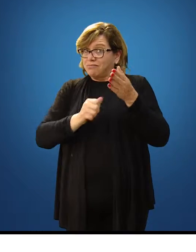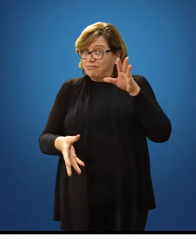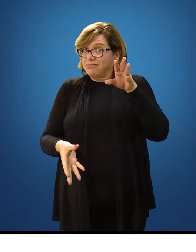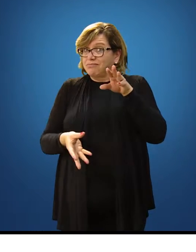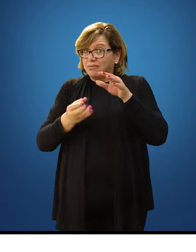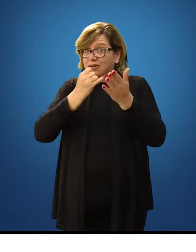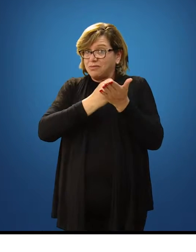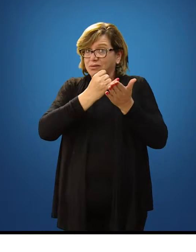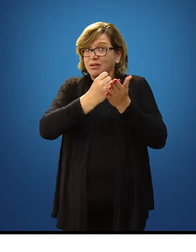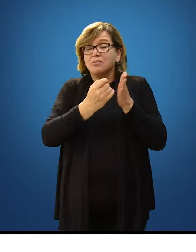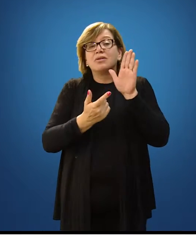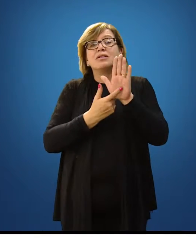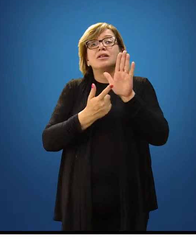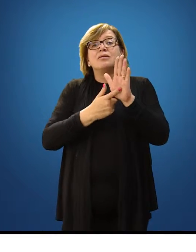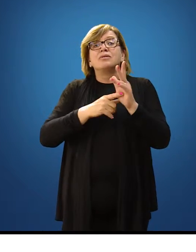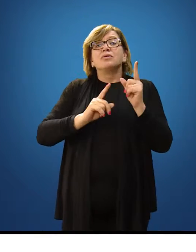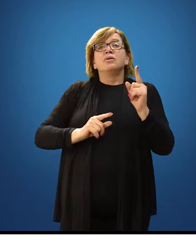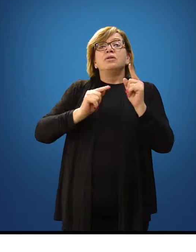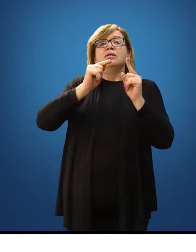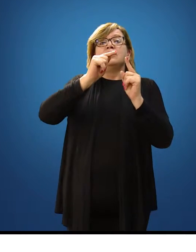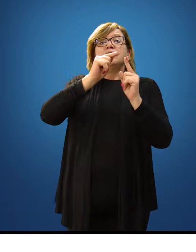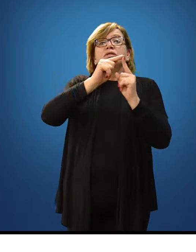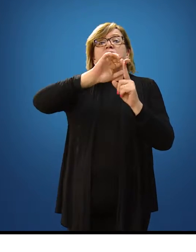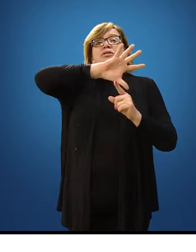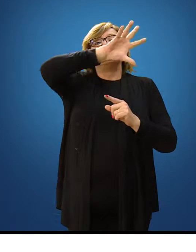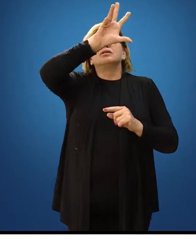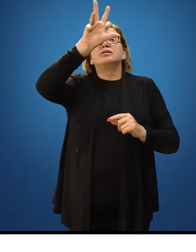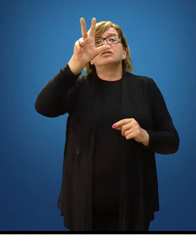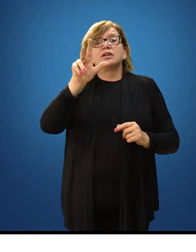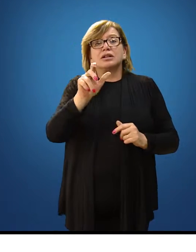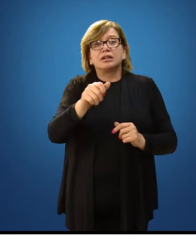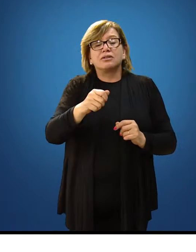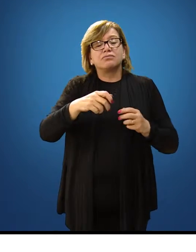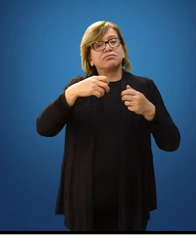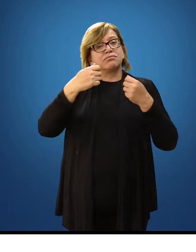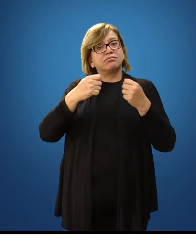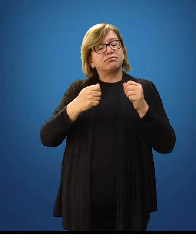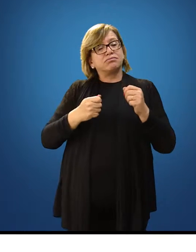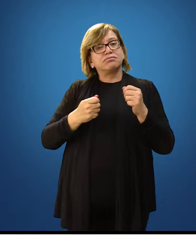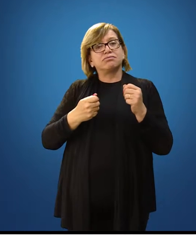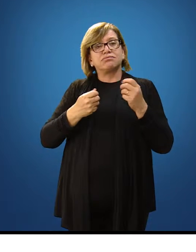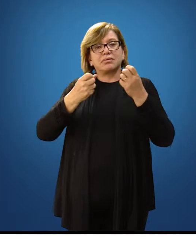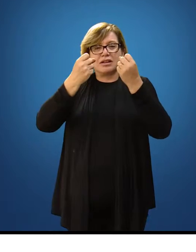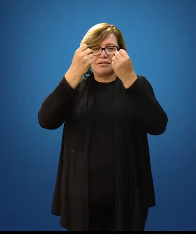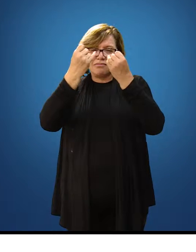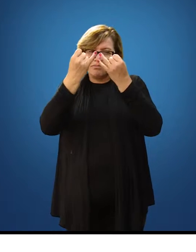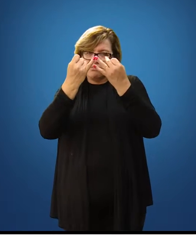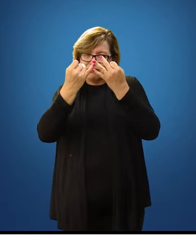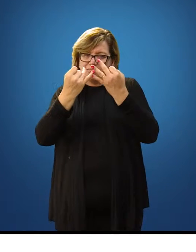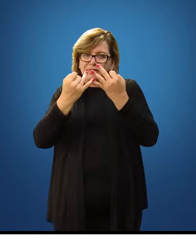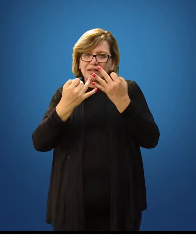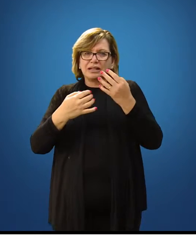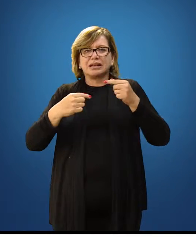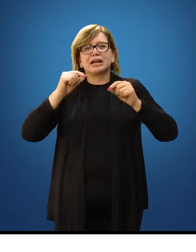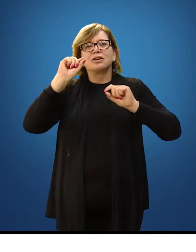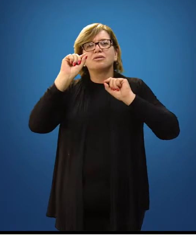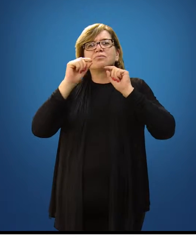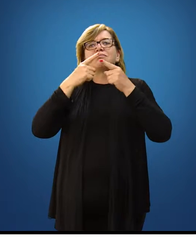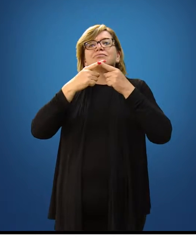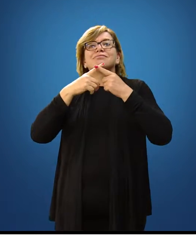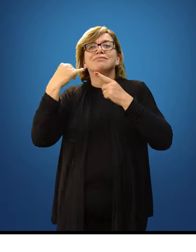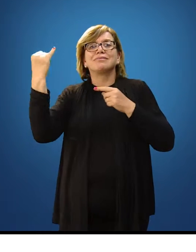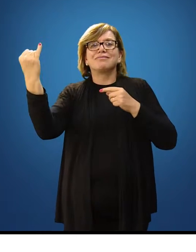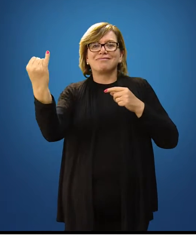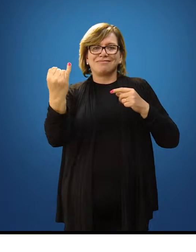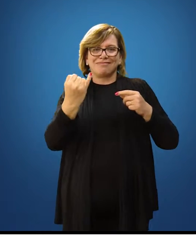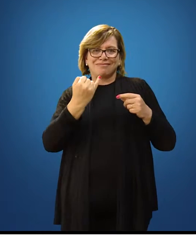objetivo geral do artigo de pesquisa. Você tem que tecer uma discussão mostrando a relevância de